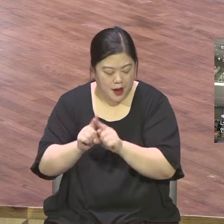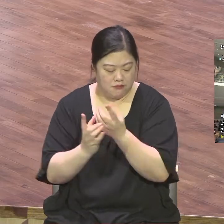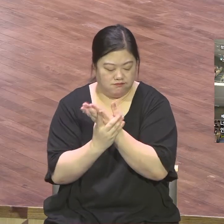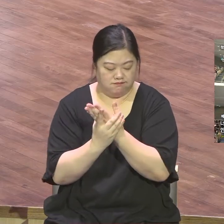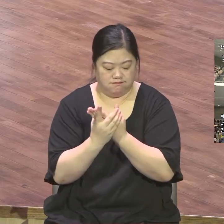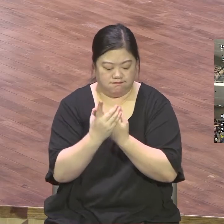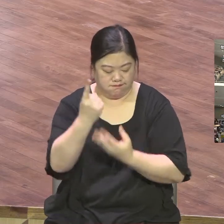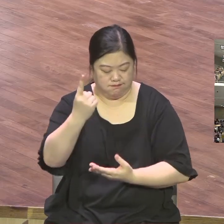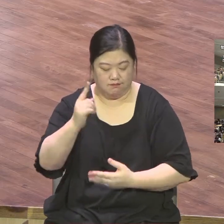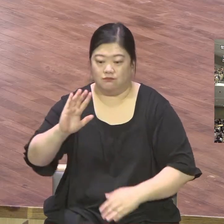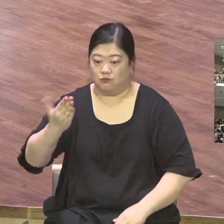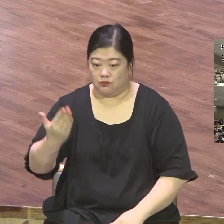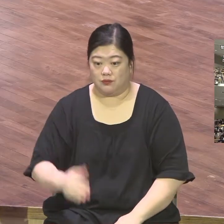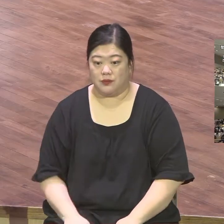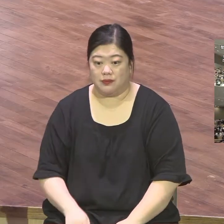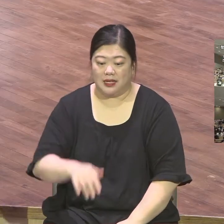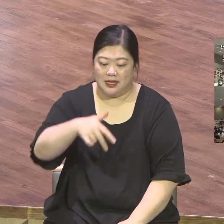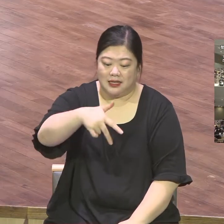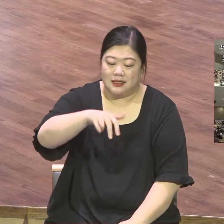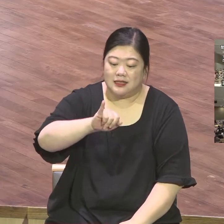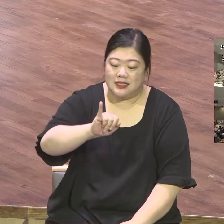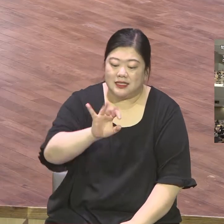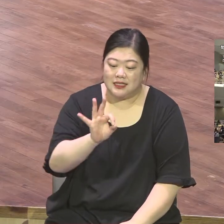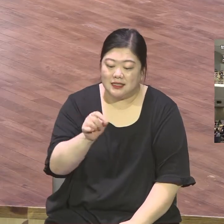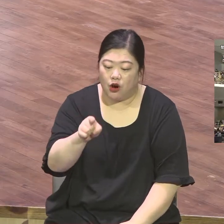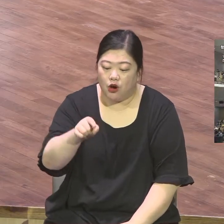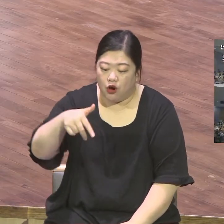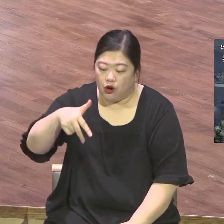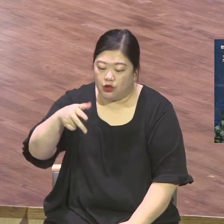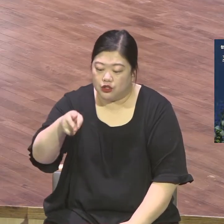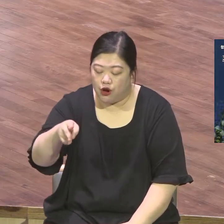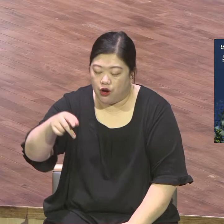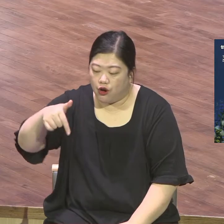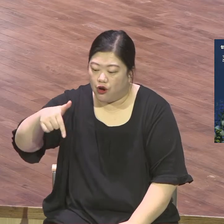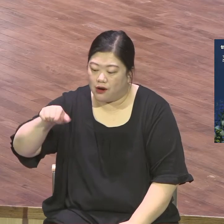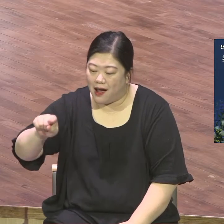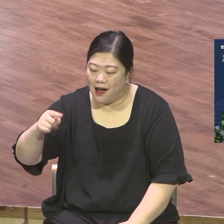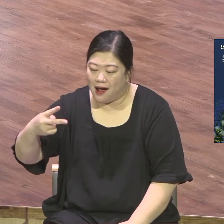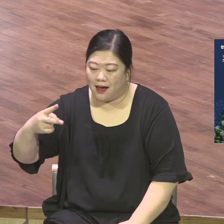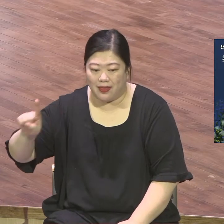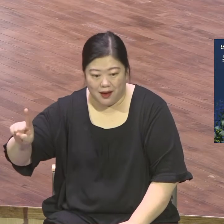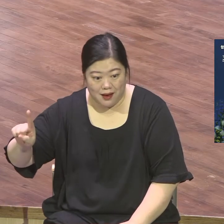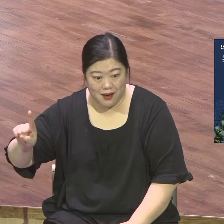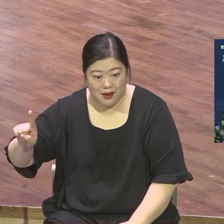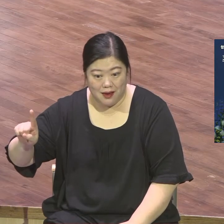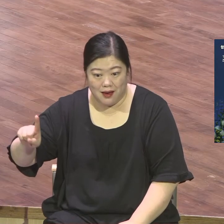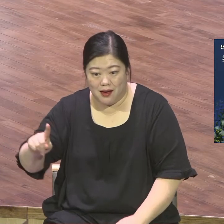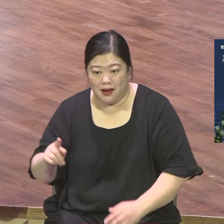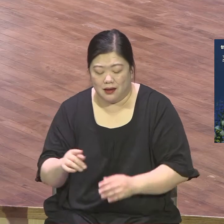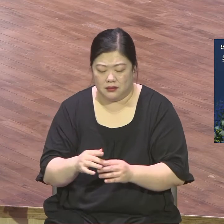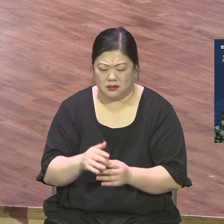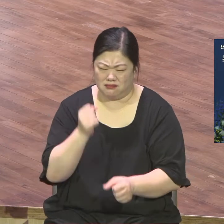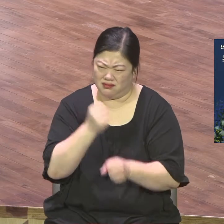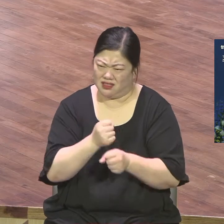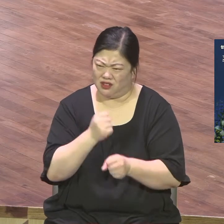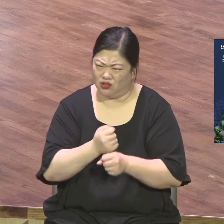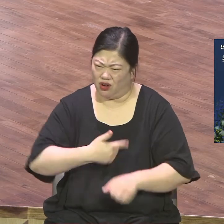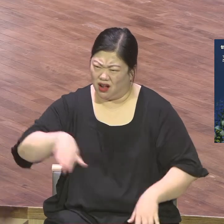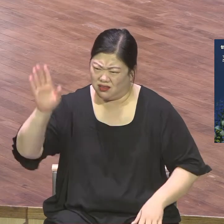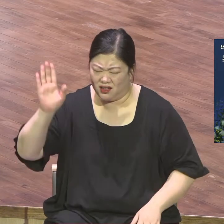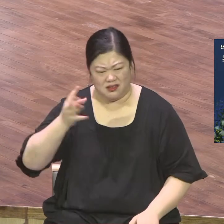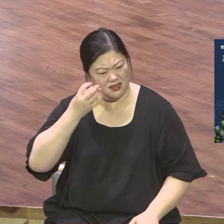가느니라. 지어져 가느니라. 사도 바울은 그리스도 예수 안에서 영적 한 가족이라는